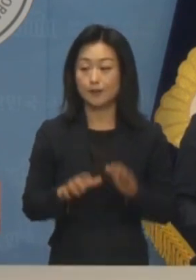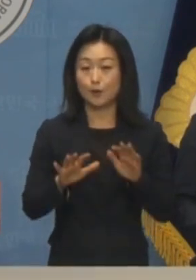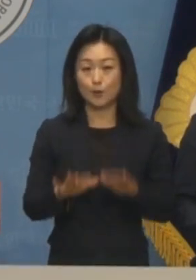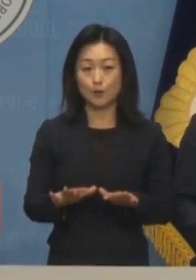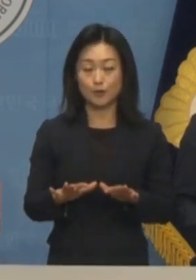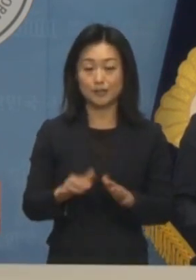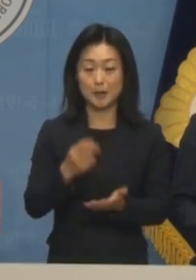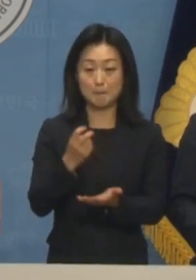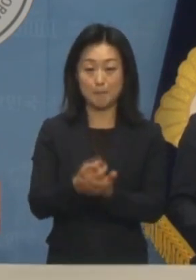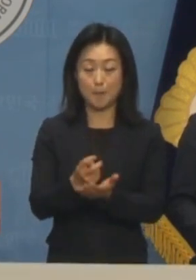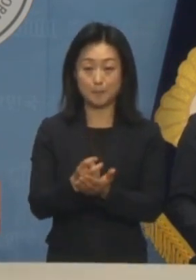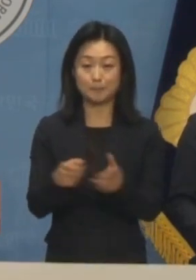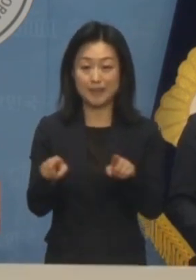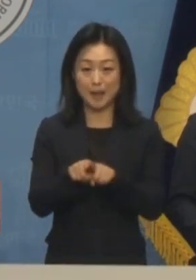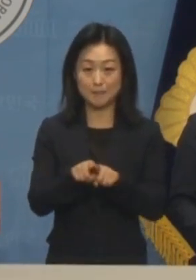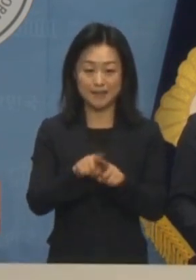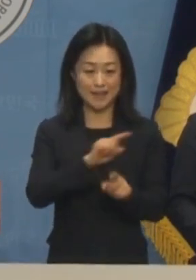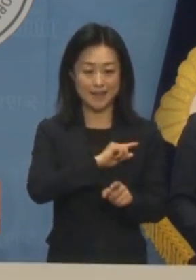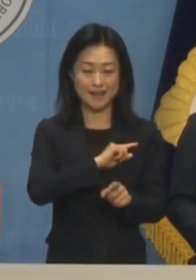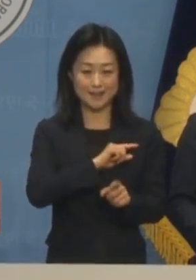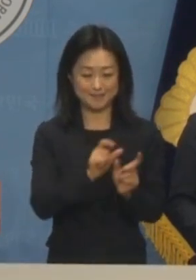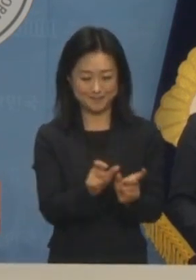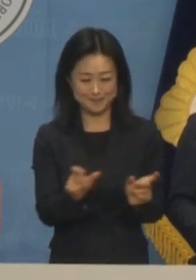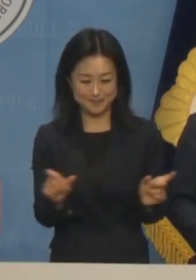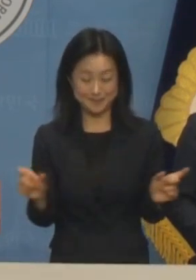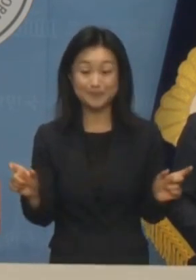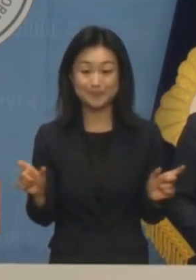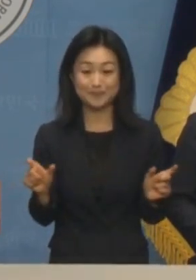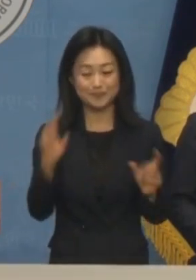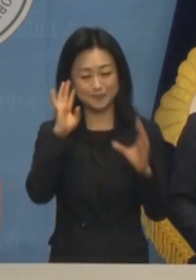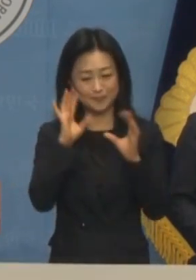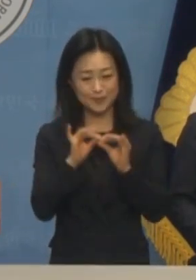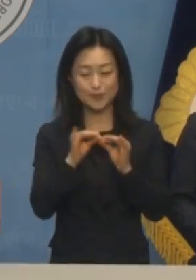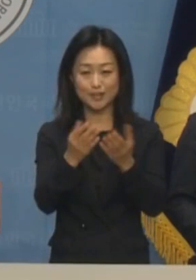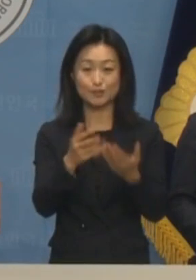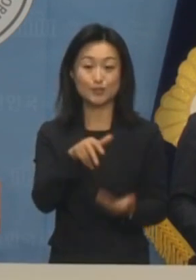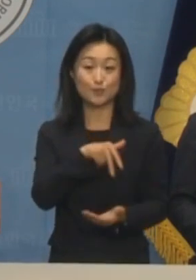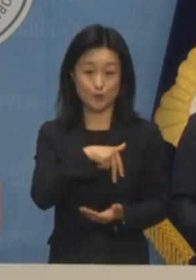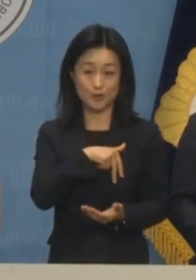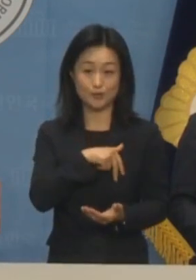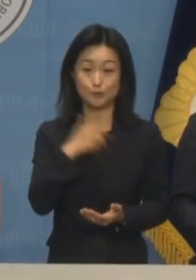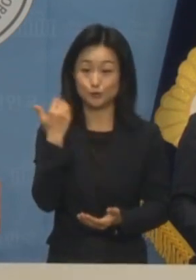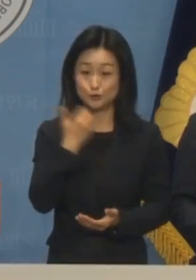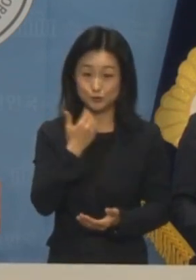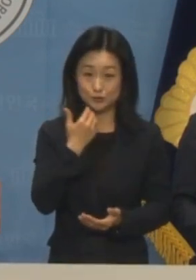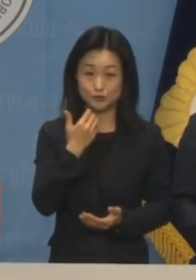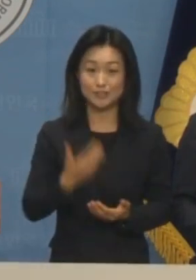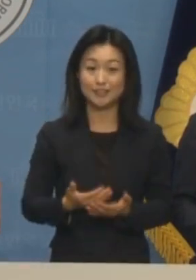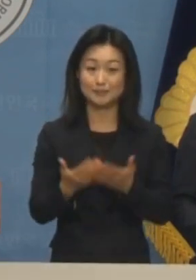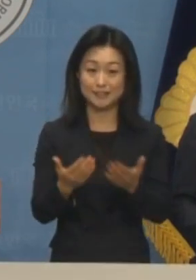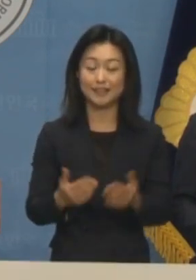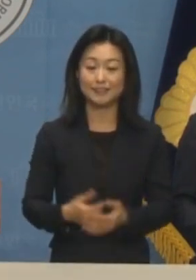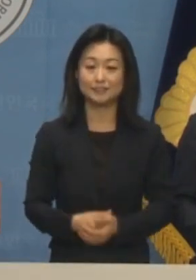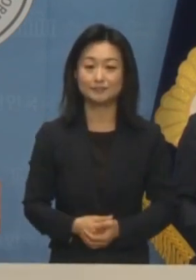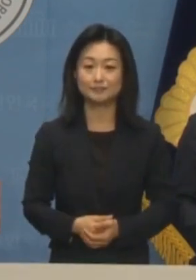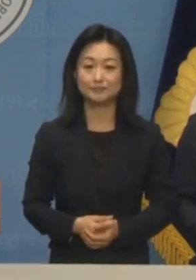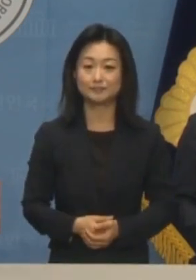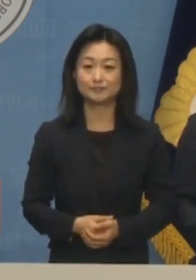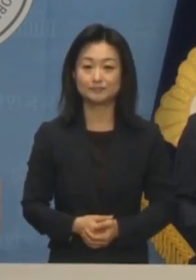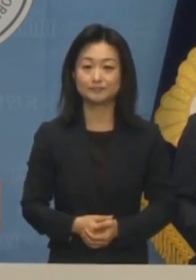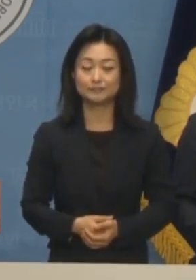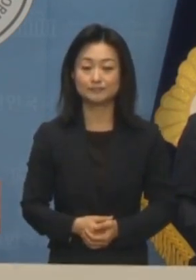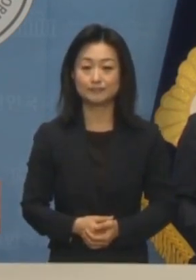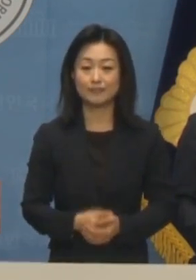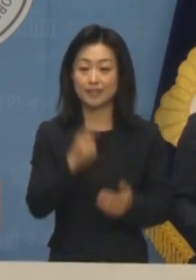오늘 법안을 공동 발의해 주시고 기자회견 자리에 함께 해주신 의원님들을 소개해 드리도록 하겠습니다.